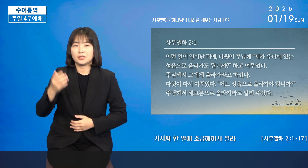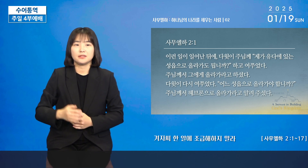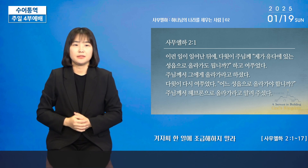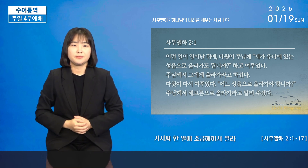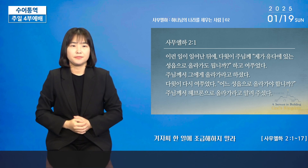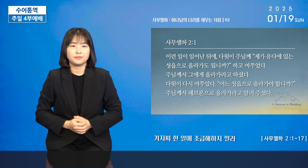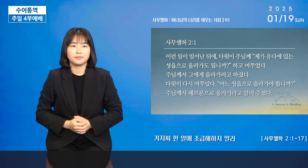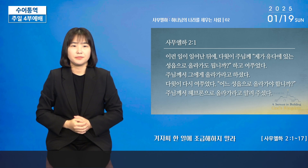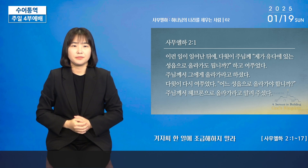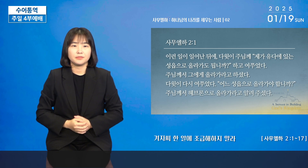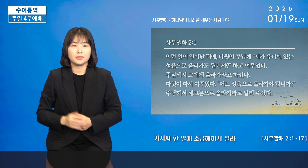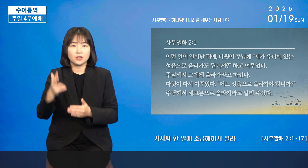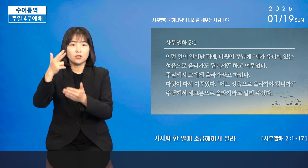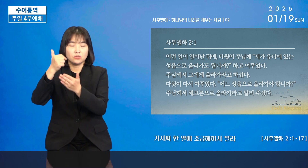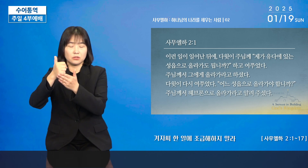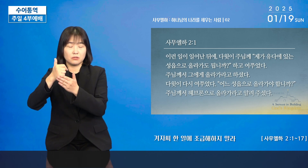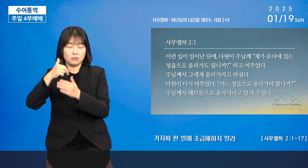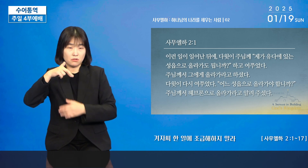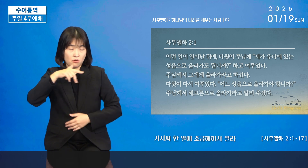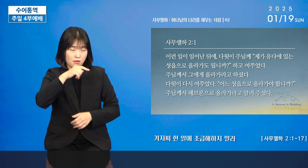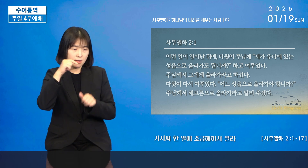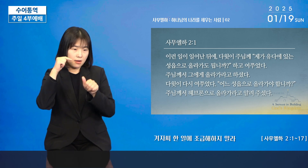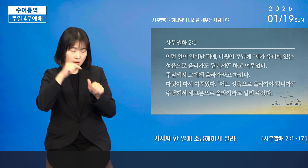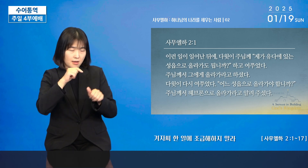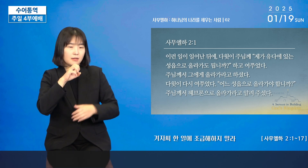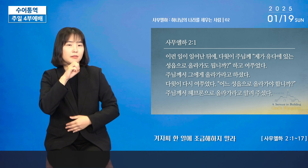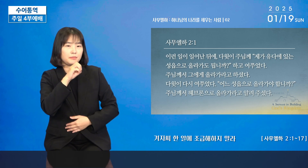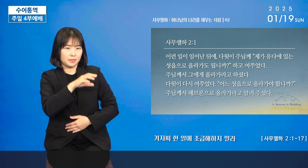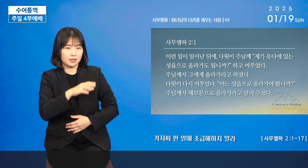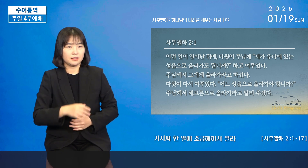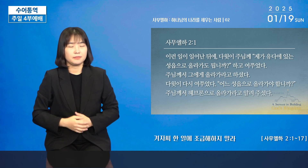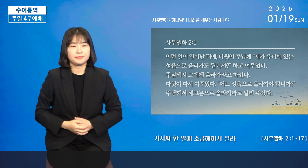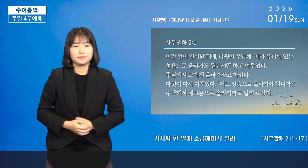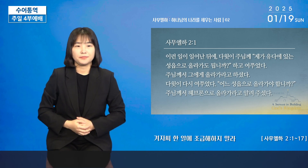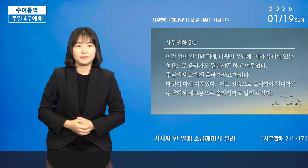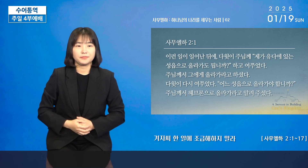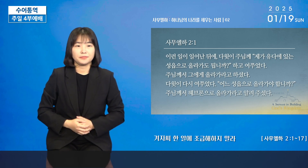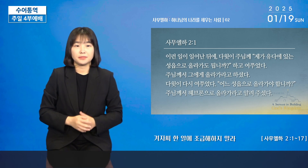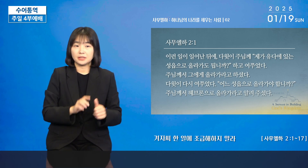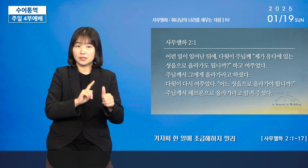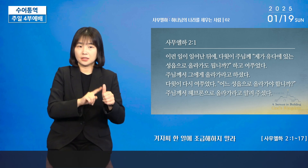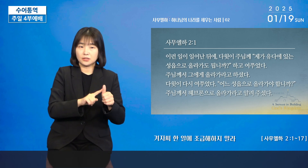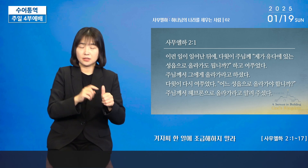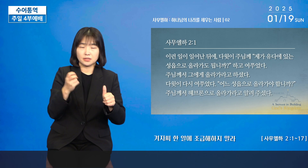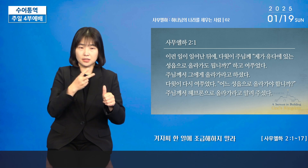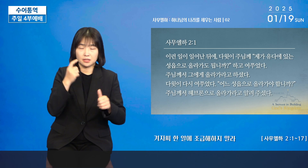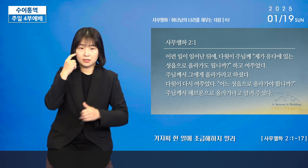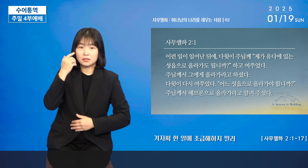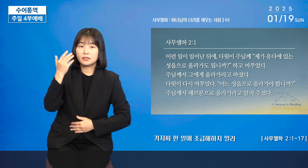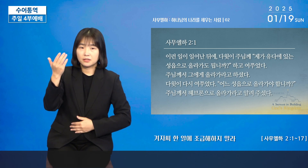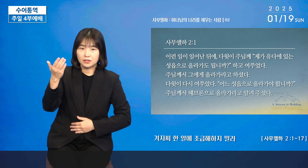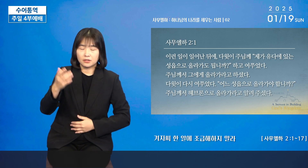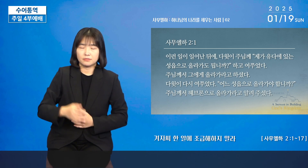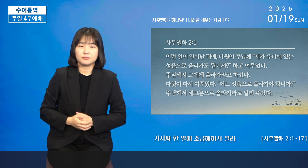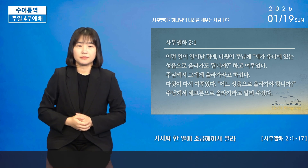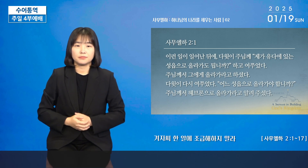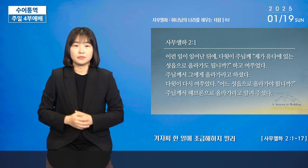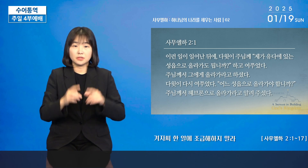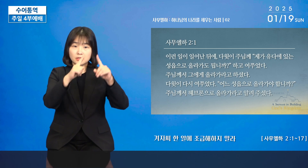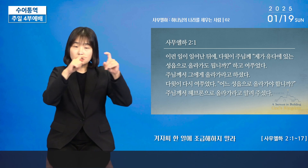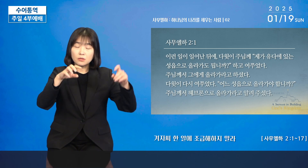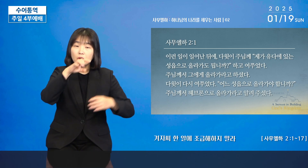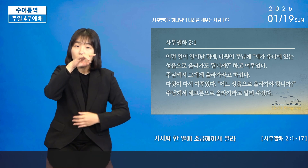하고 여쭈었다. 주님께서 그에게 올라가라고 하셨다. 다윗이 다시